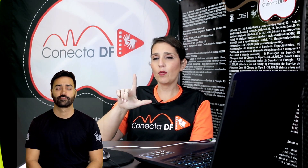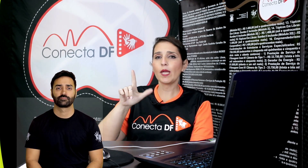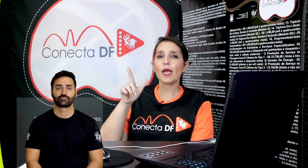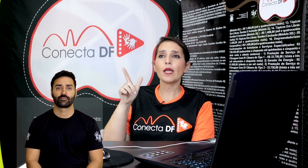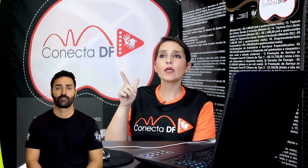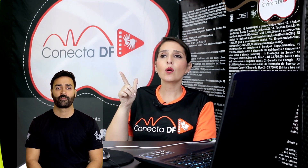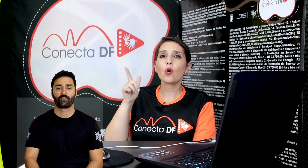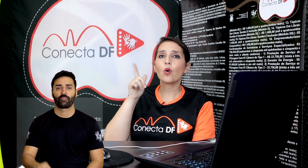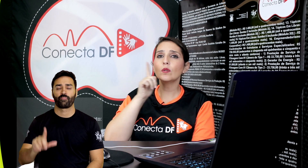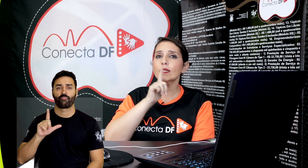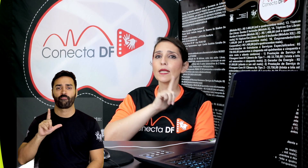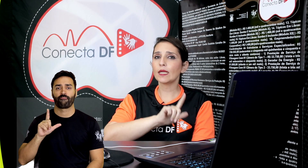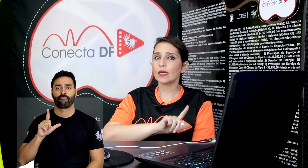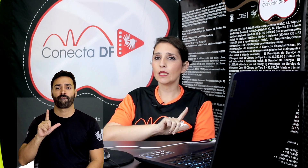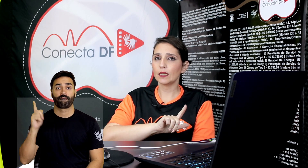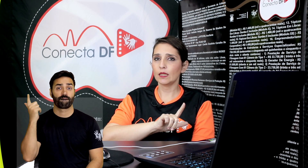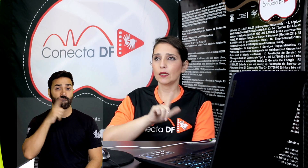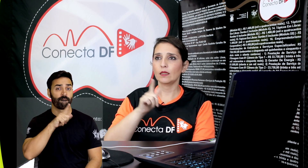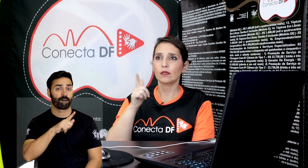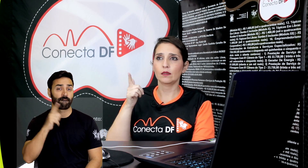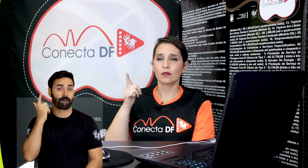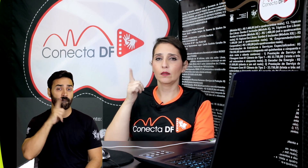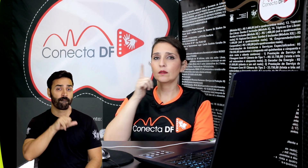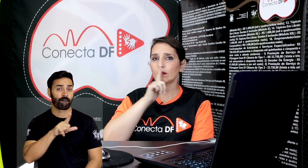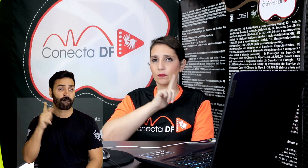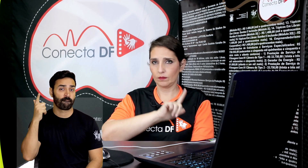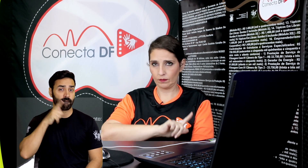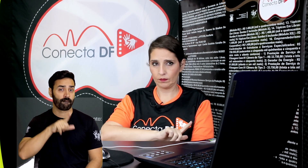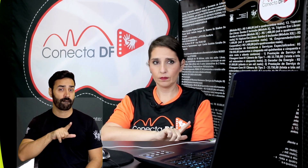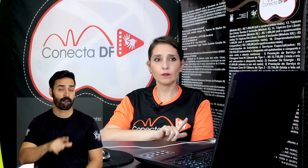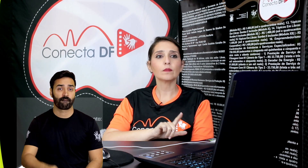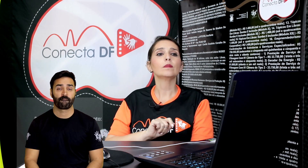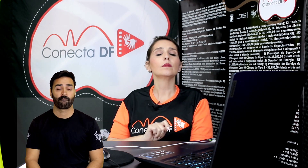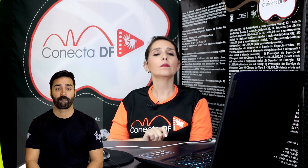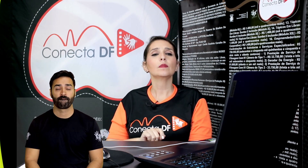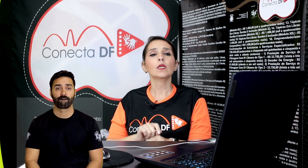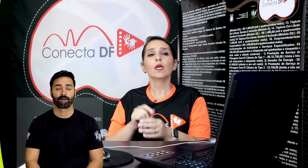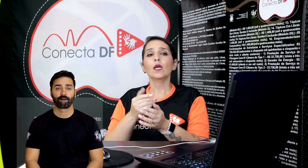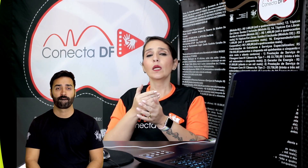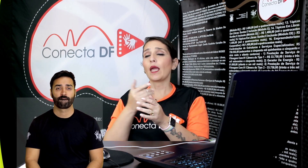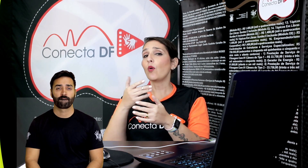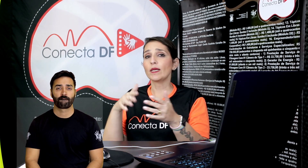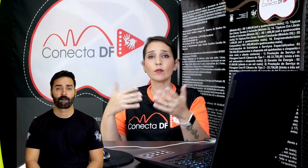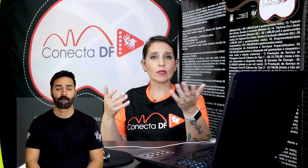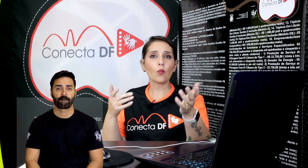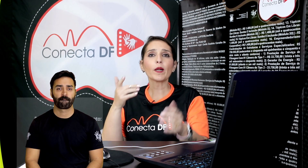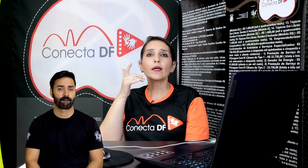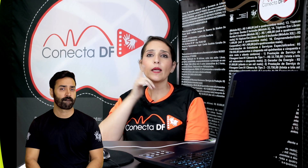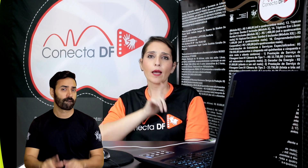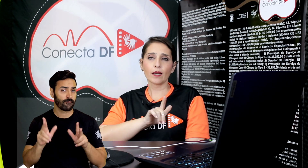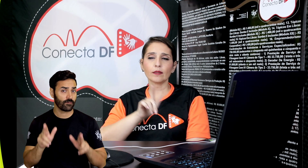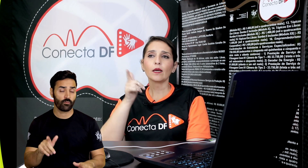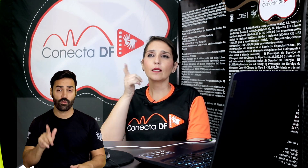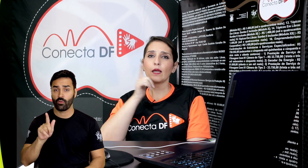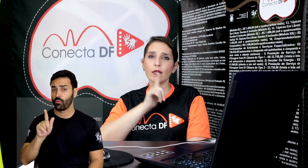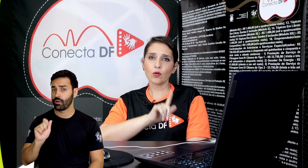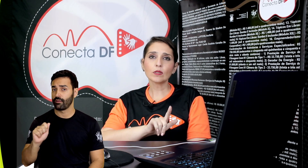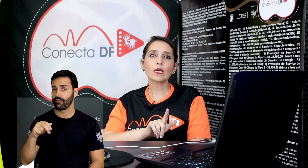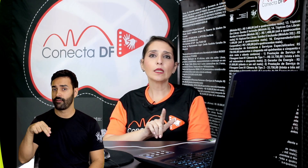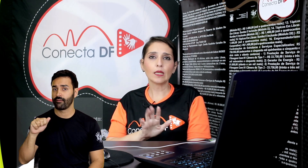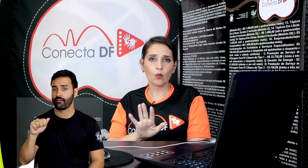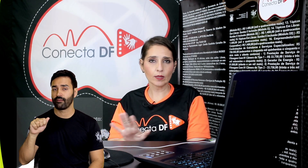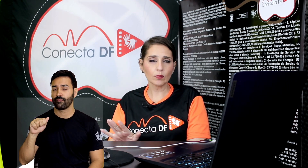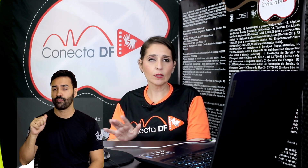Com a mão em L. Conseguir. Que é o mesmo sinal para ganhar, tá? Ganhar